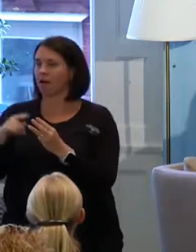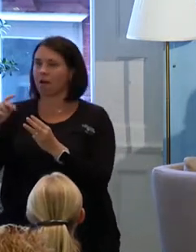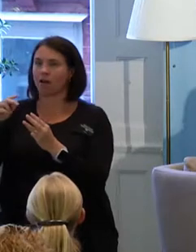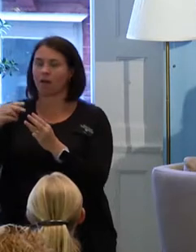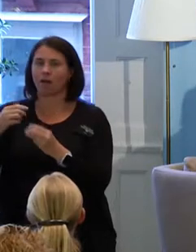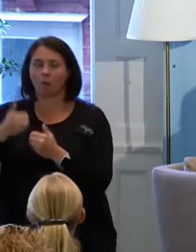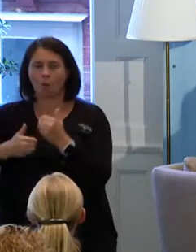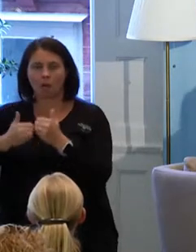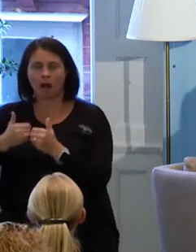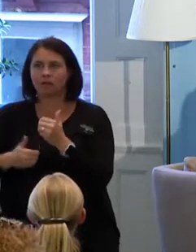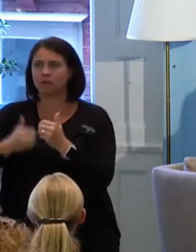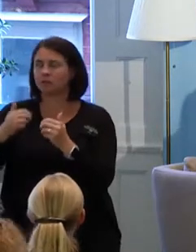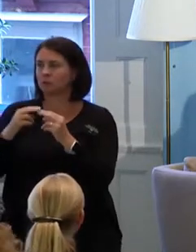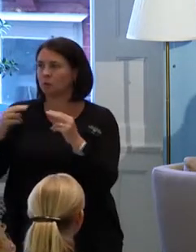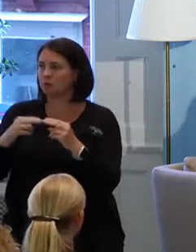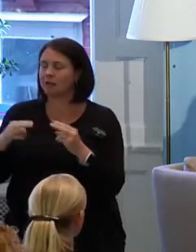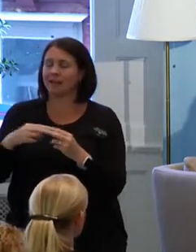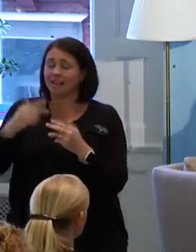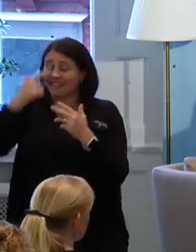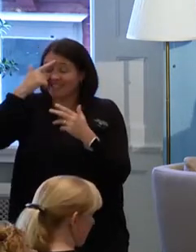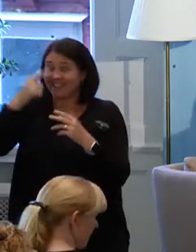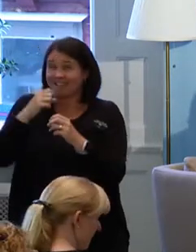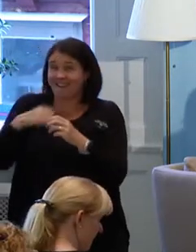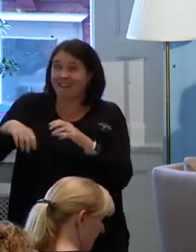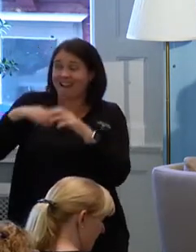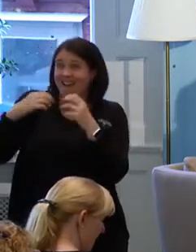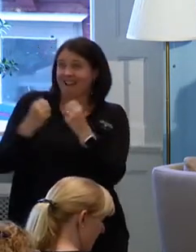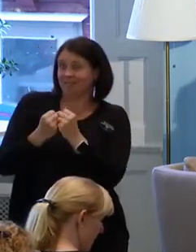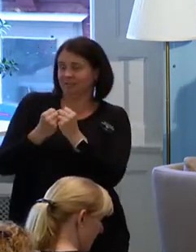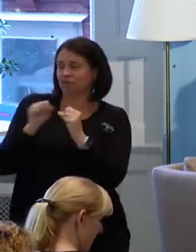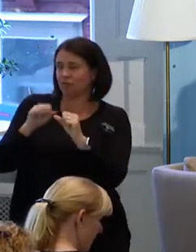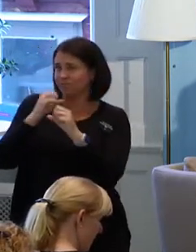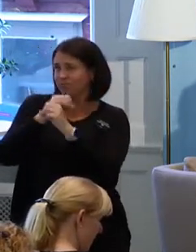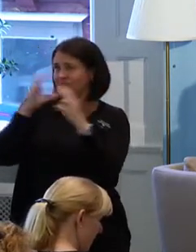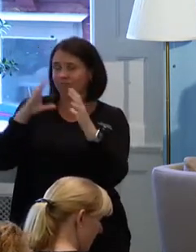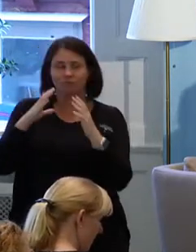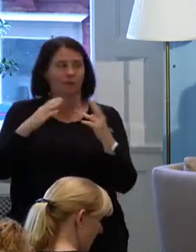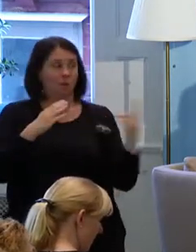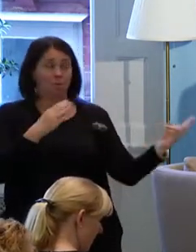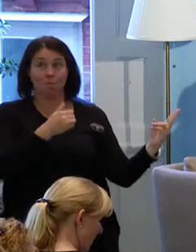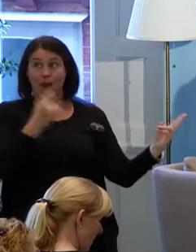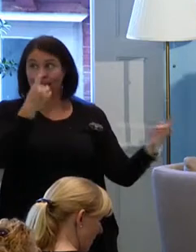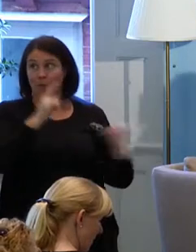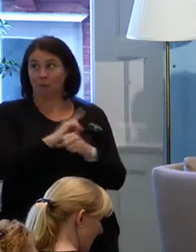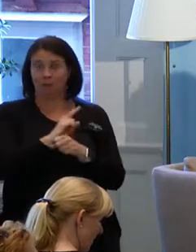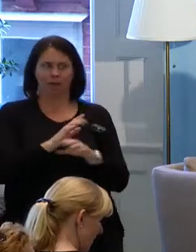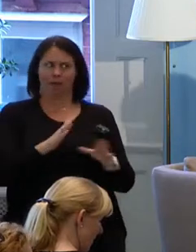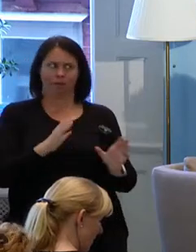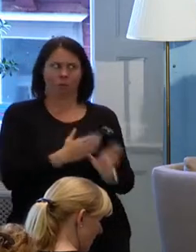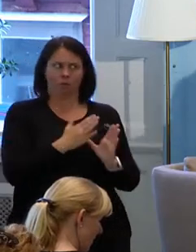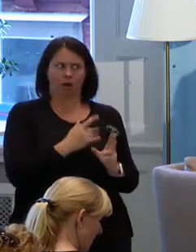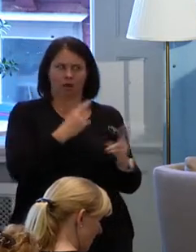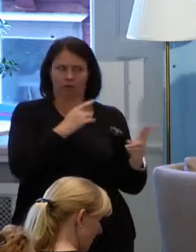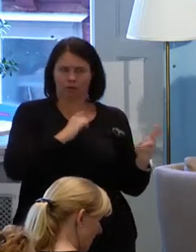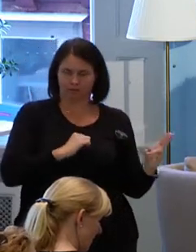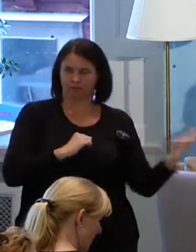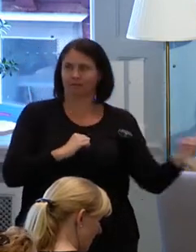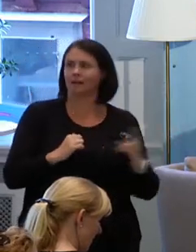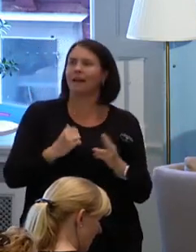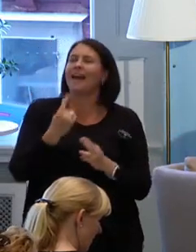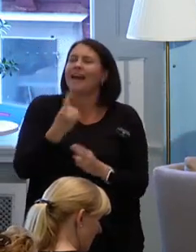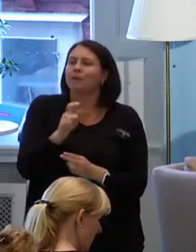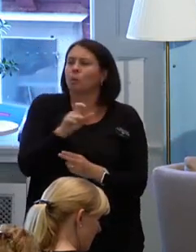in hela paketet. En minut, nej, inte ens det. ett ord